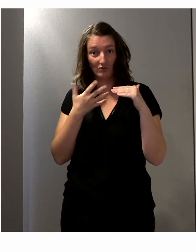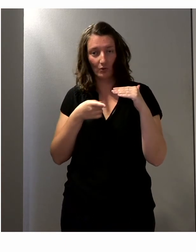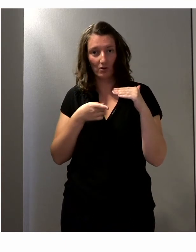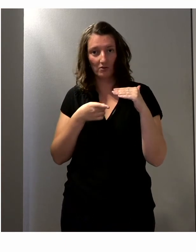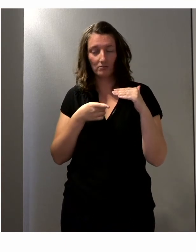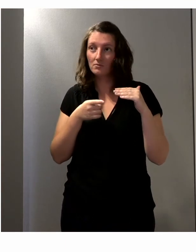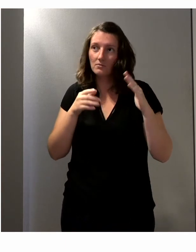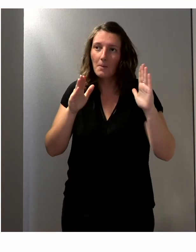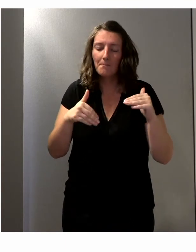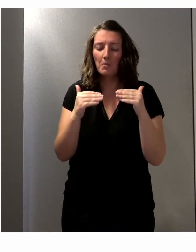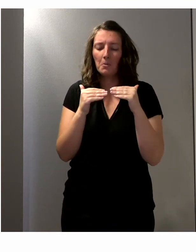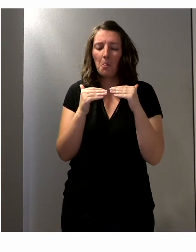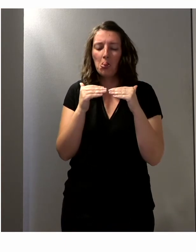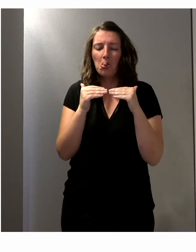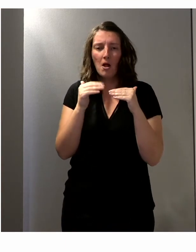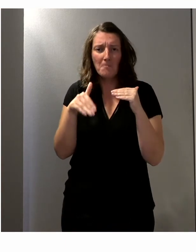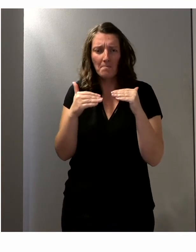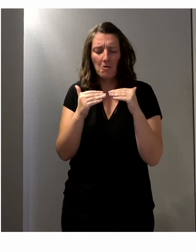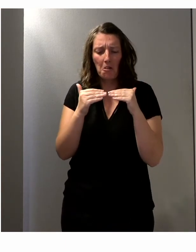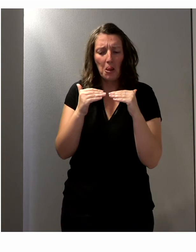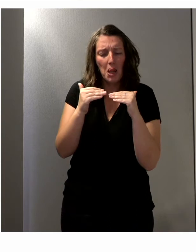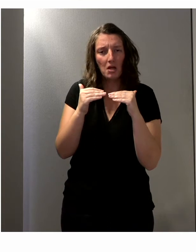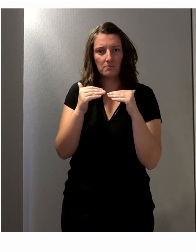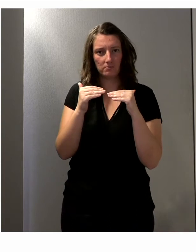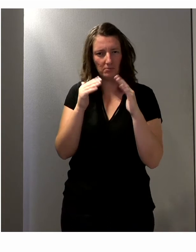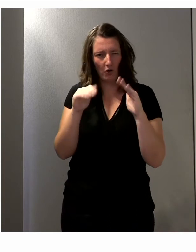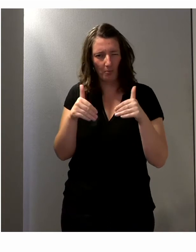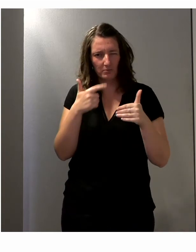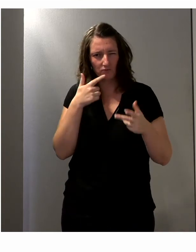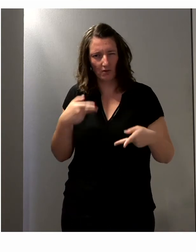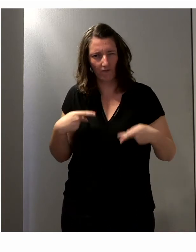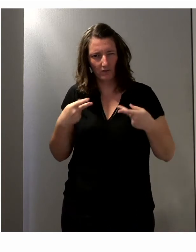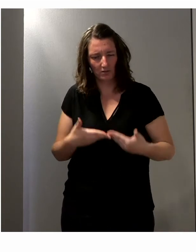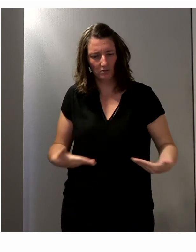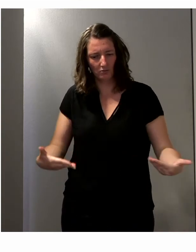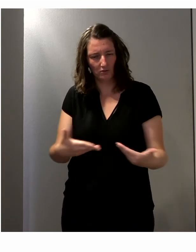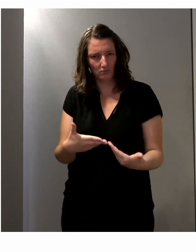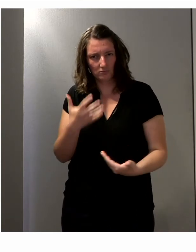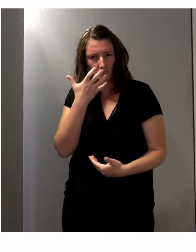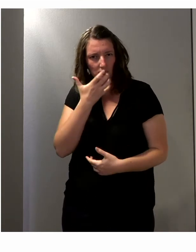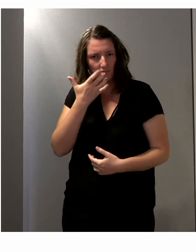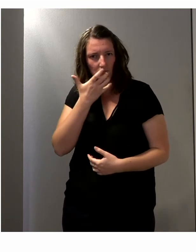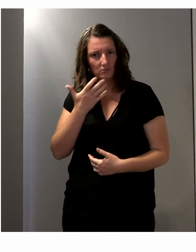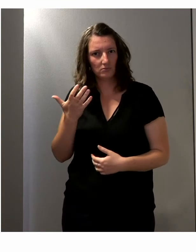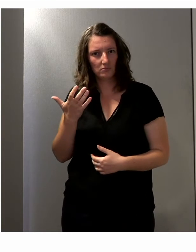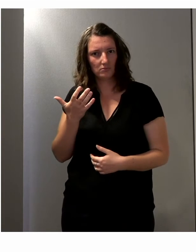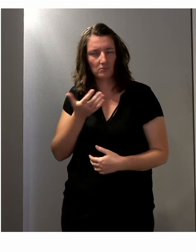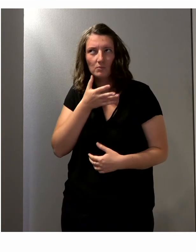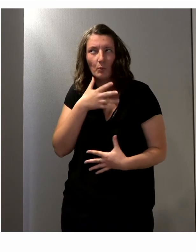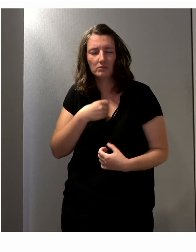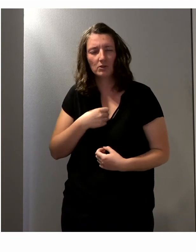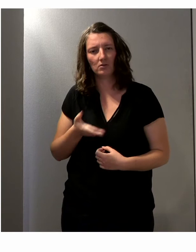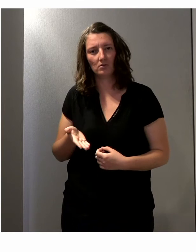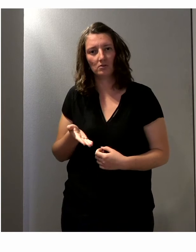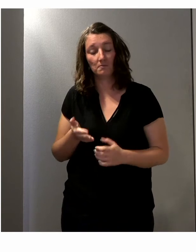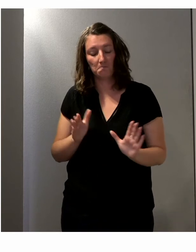véritablement, et même quand on est un peu en dessus du seuil de pauvreté, c'est vivre dans des conditions qui sont totalement indignes. Et je pense qu'il faut